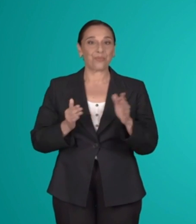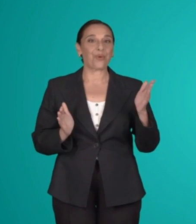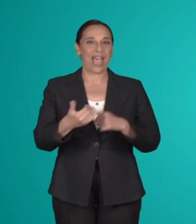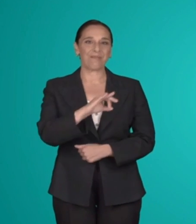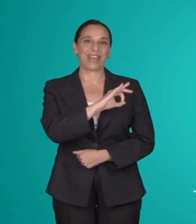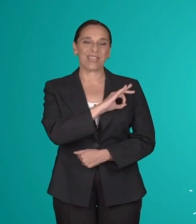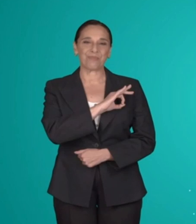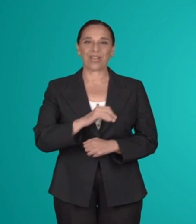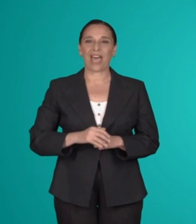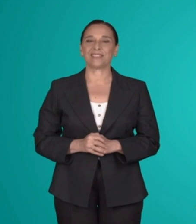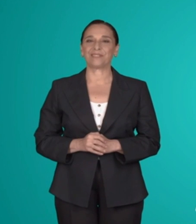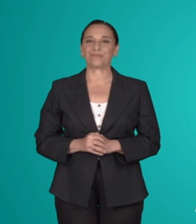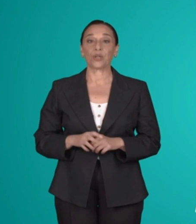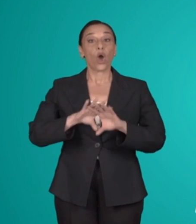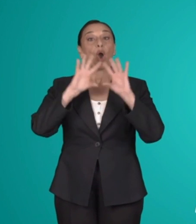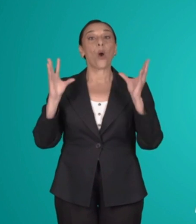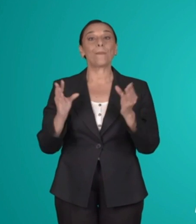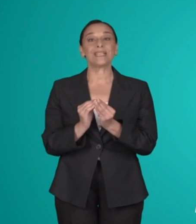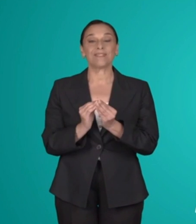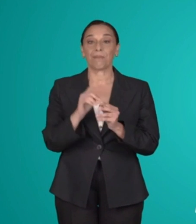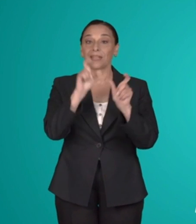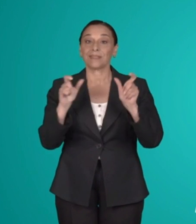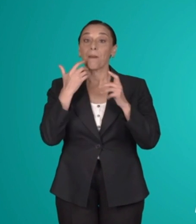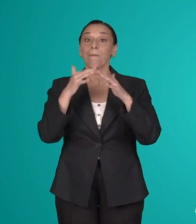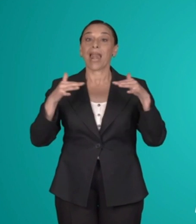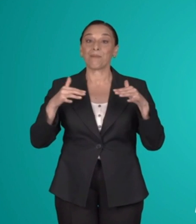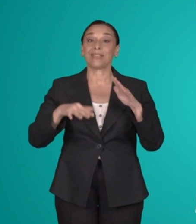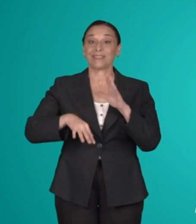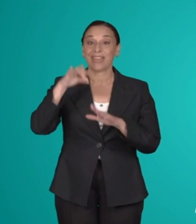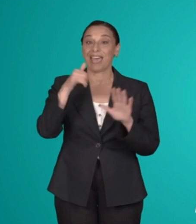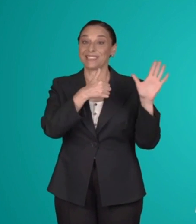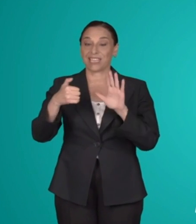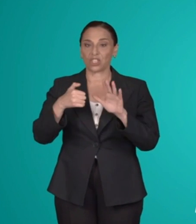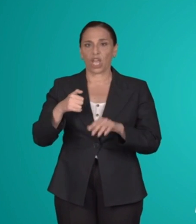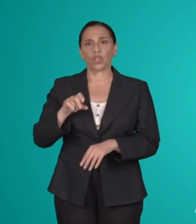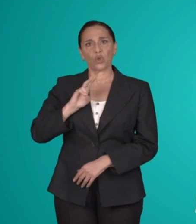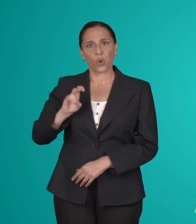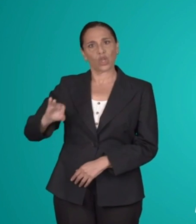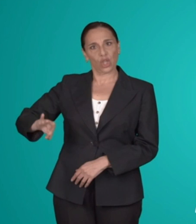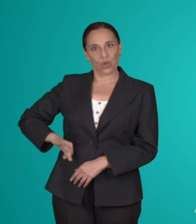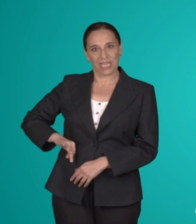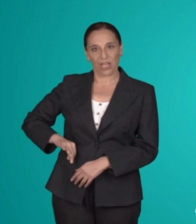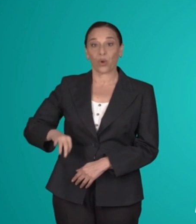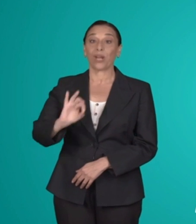Deputati. Saranno eletti complessivamente 600 parlamentari, di cui 200 senatori e 400